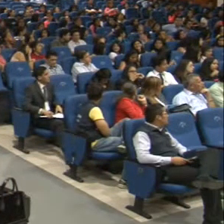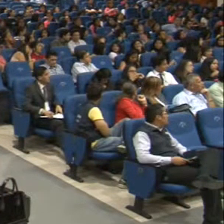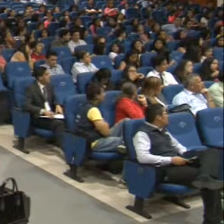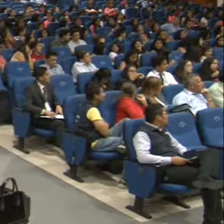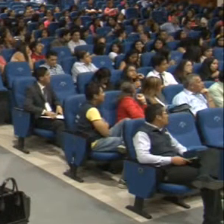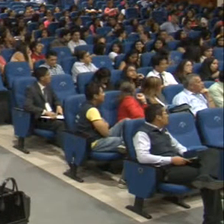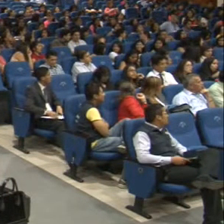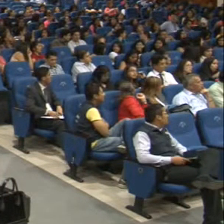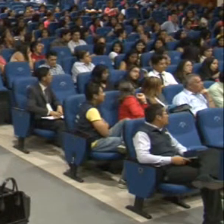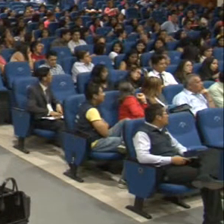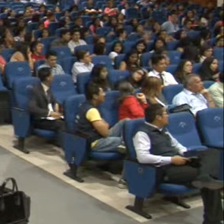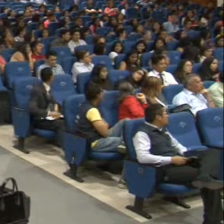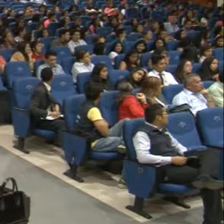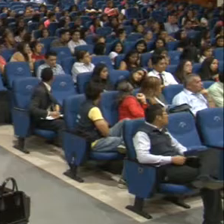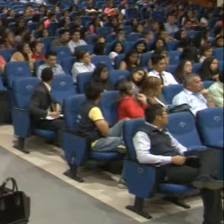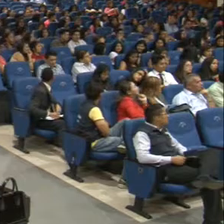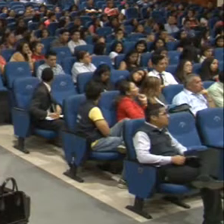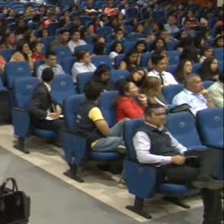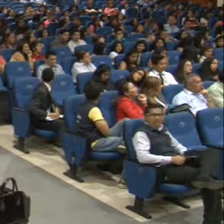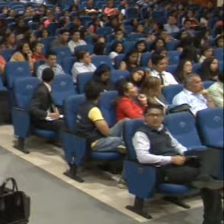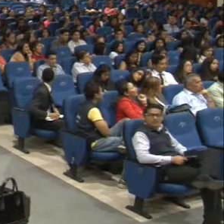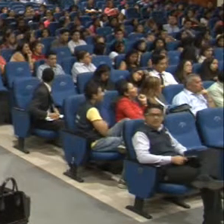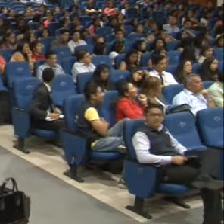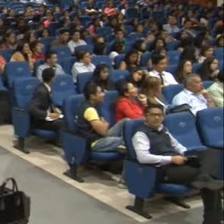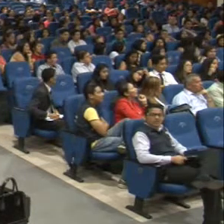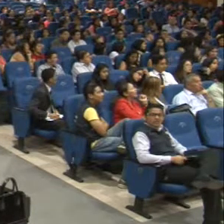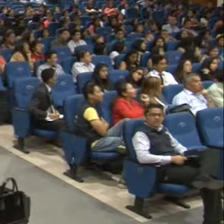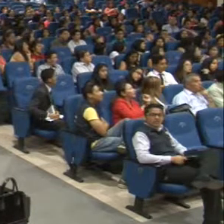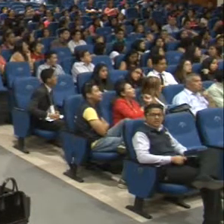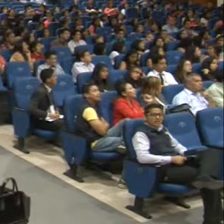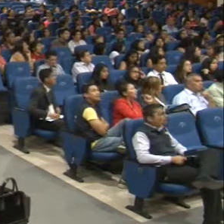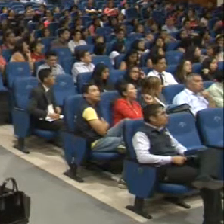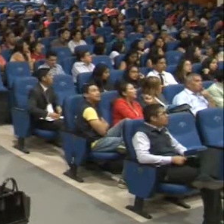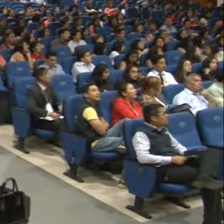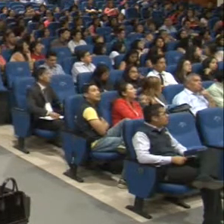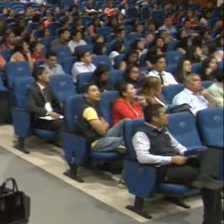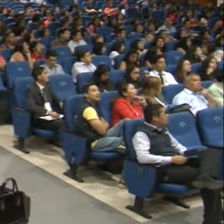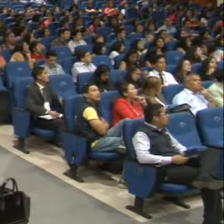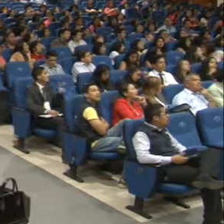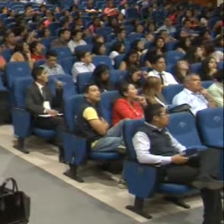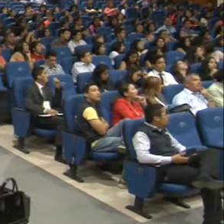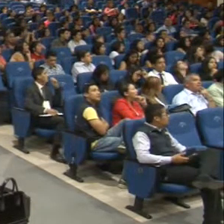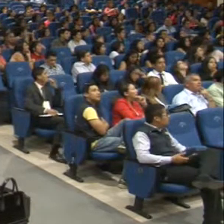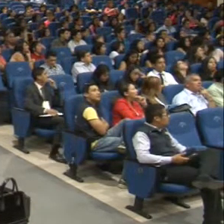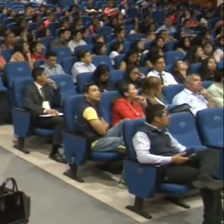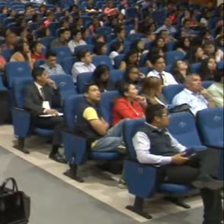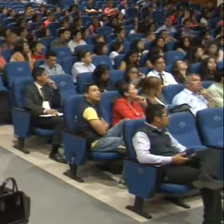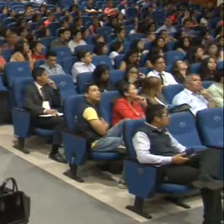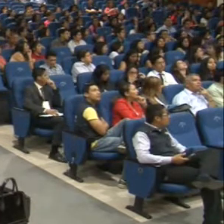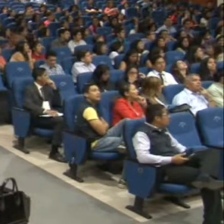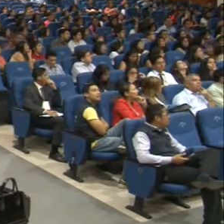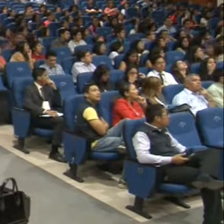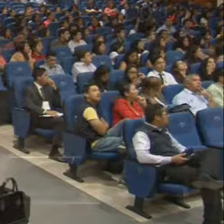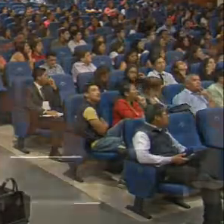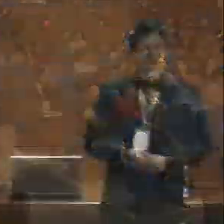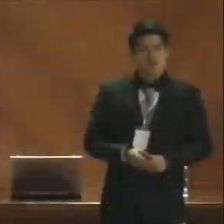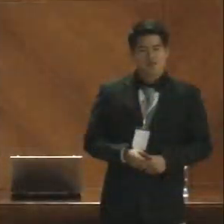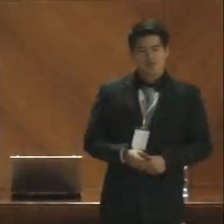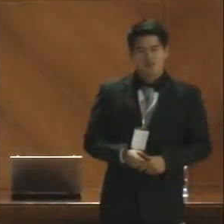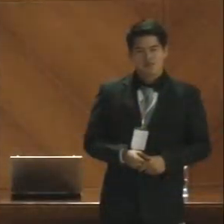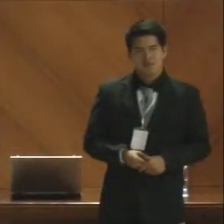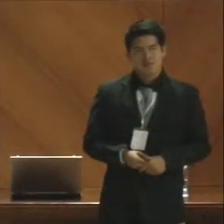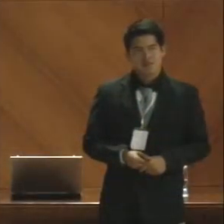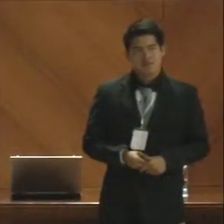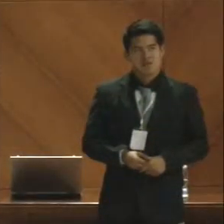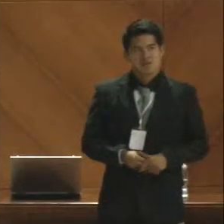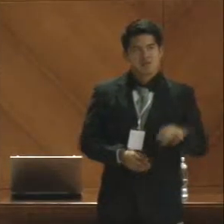Okay, gracias. Entonces, esto de aquí, si ustedes